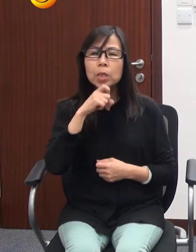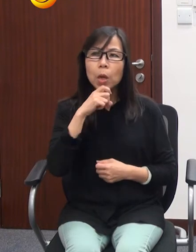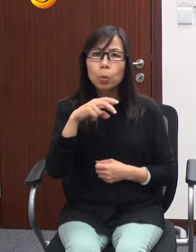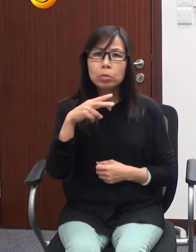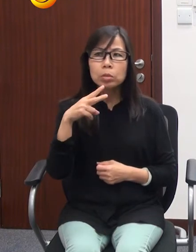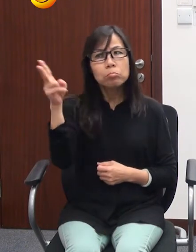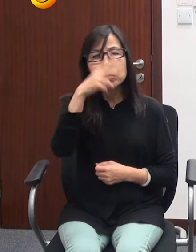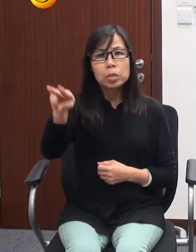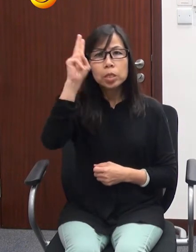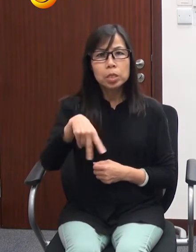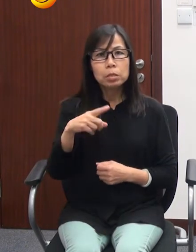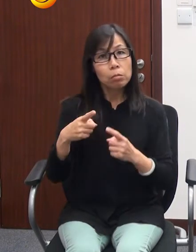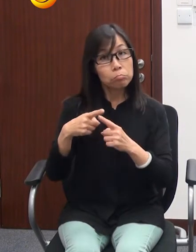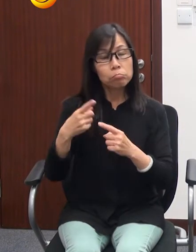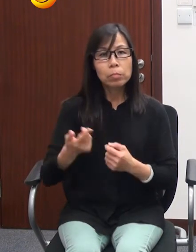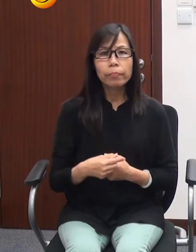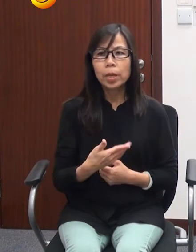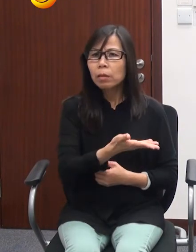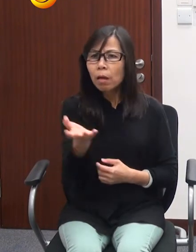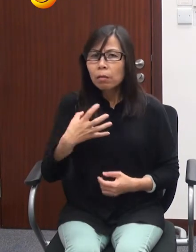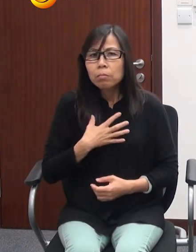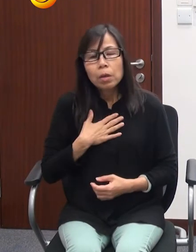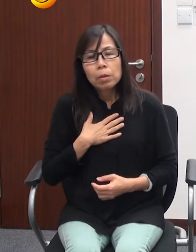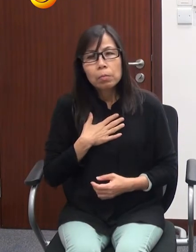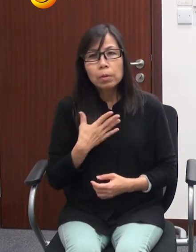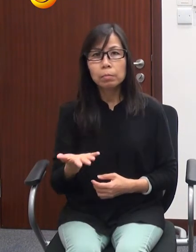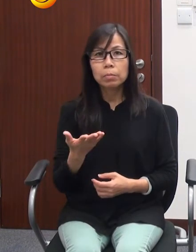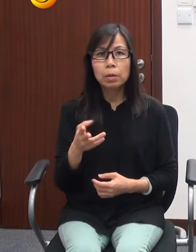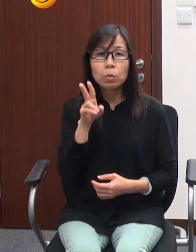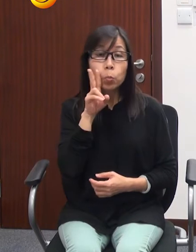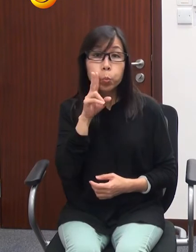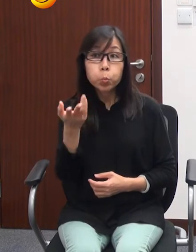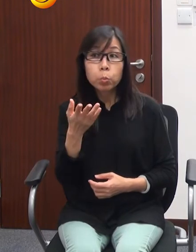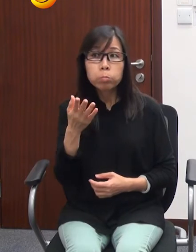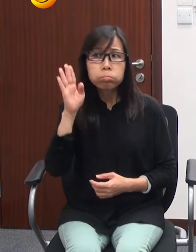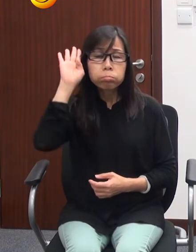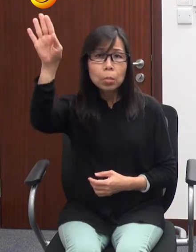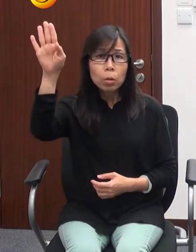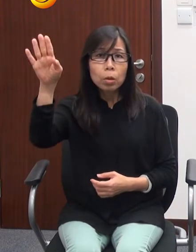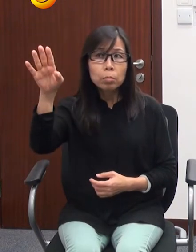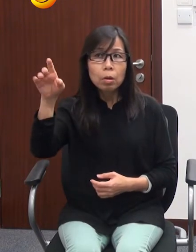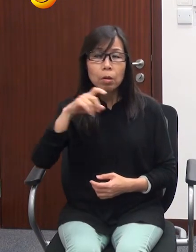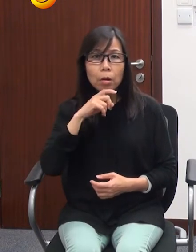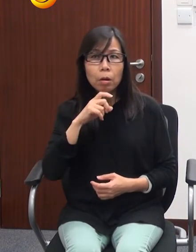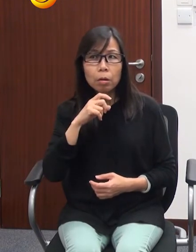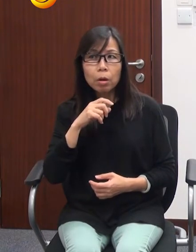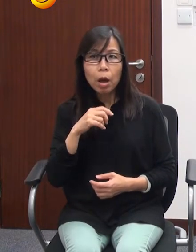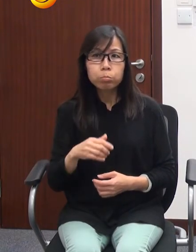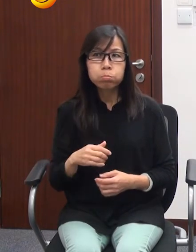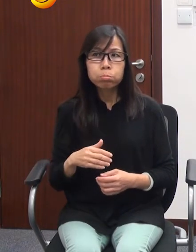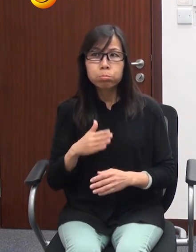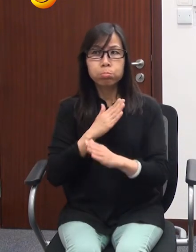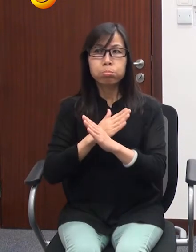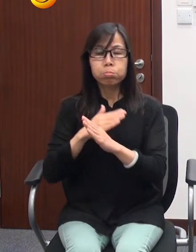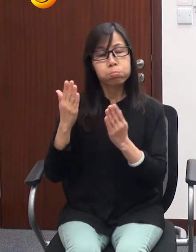谂个重要一样嘢就系、大家好担心就系话，譬如话如果未来可能会有进一步行动啦，罢课啦。咁